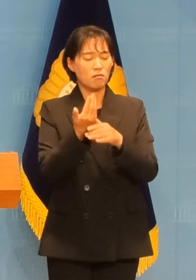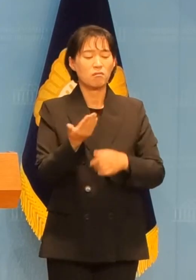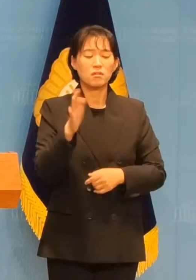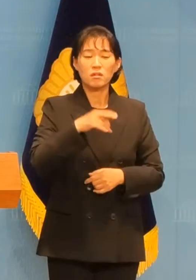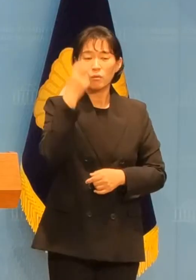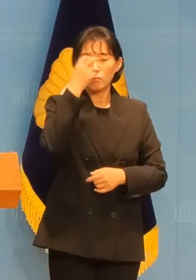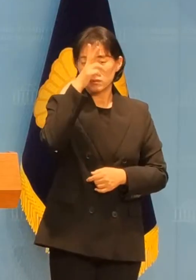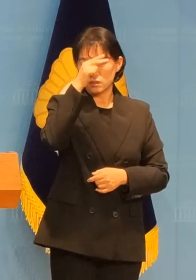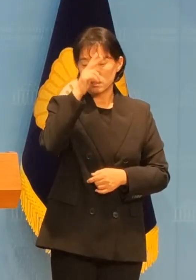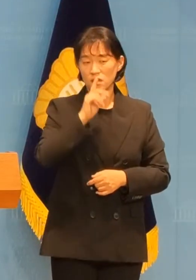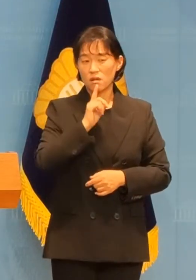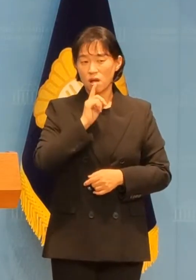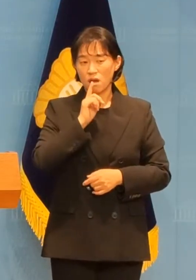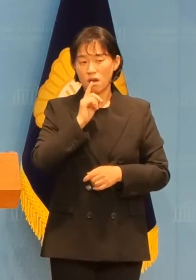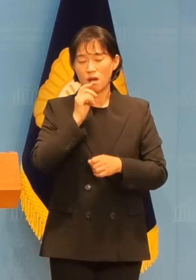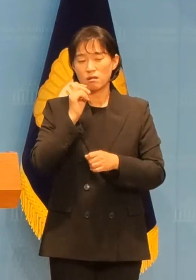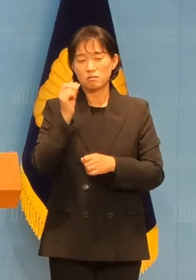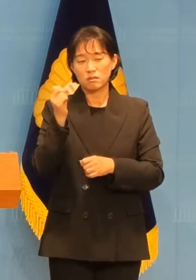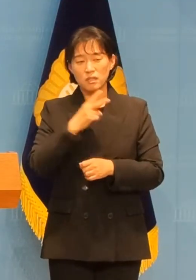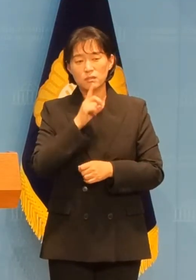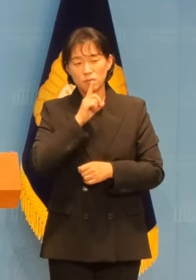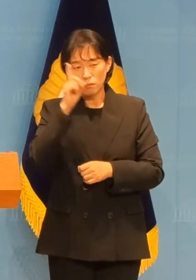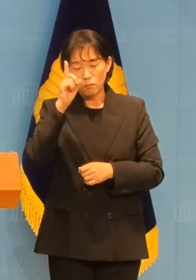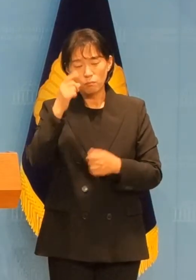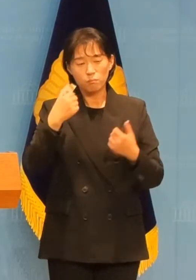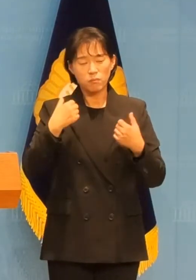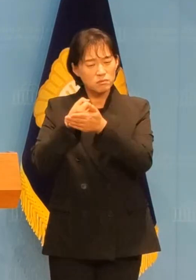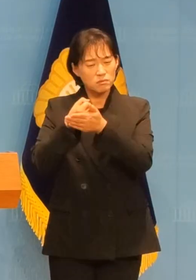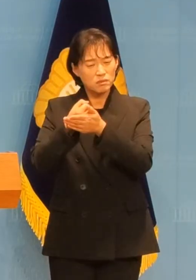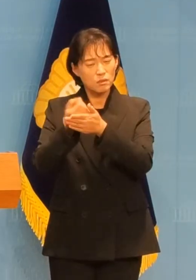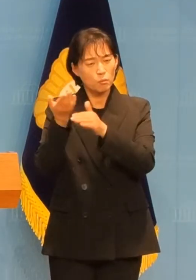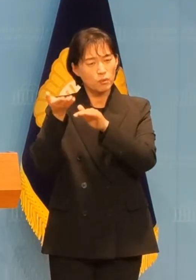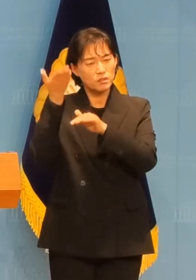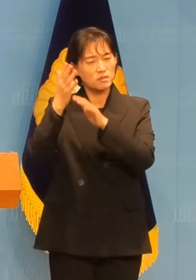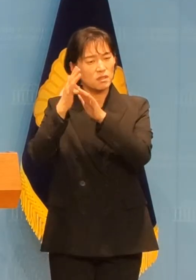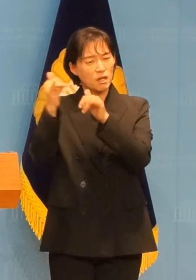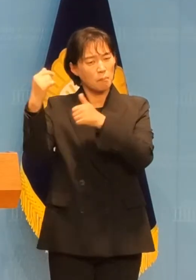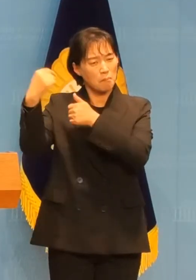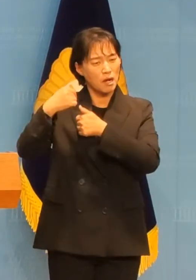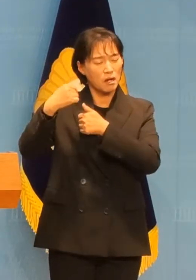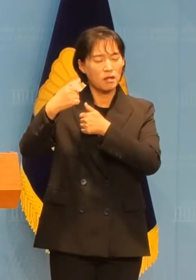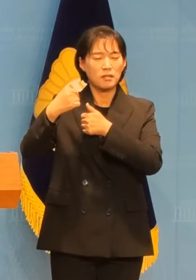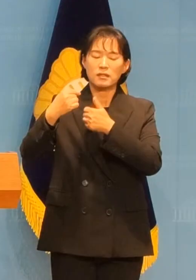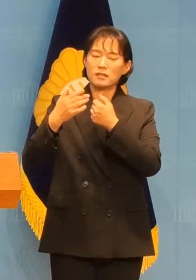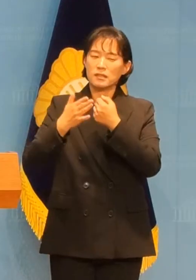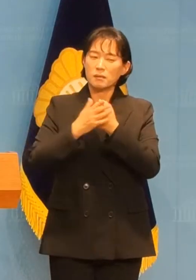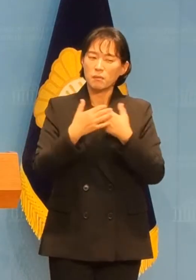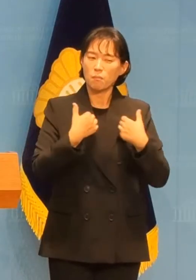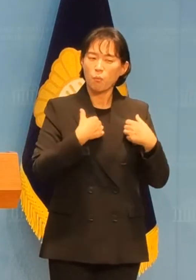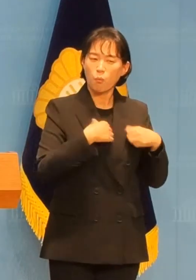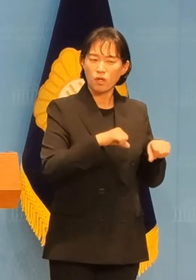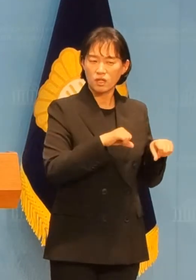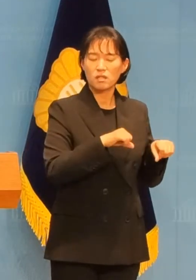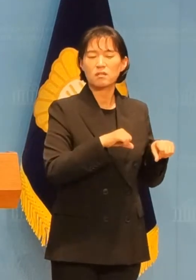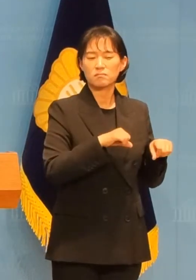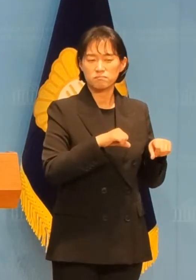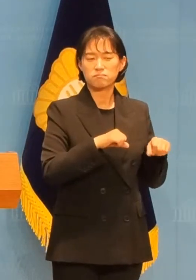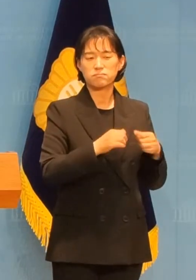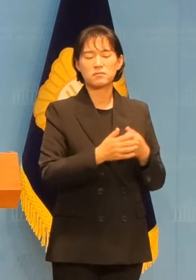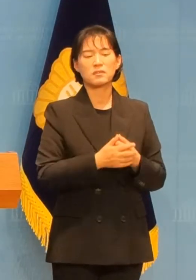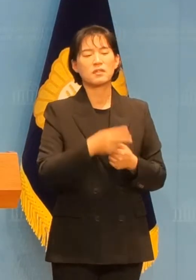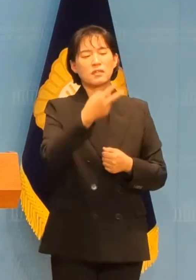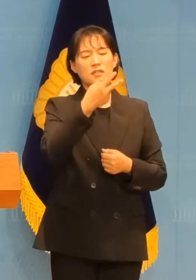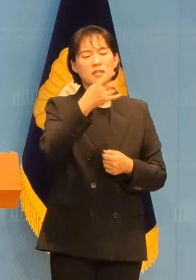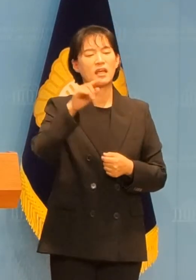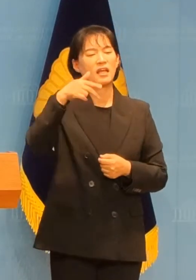검찰이 항소를 결정했다가 법무부 등 윗수당한 외압으로 항소를 포기하는 과정에서 대장동